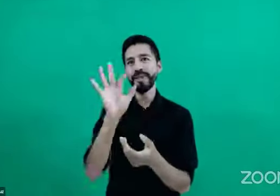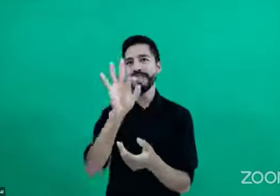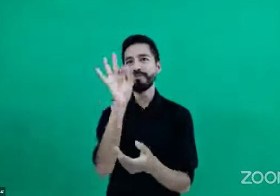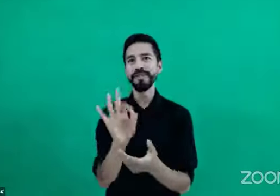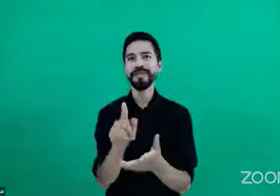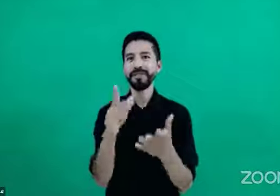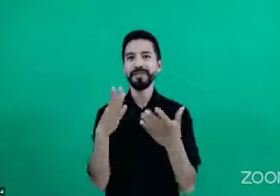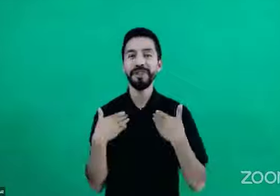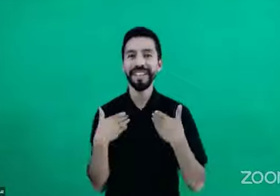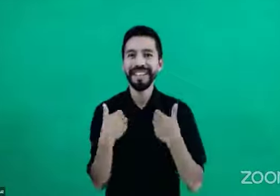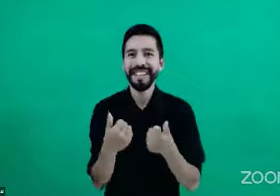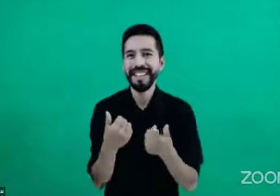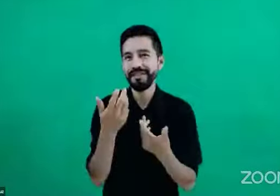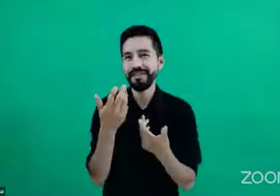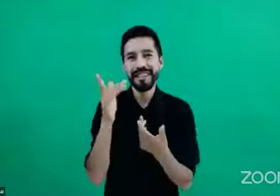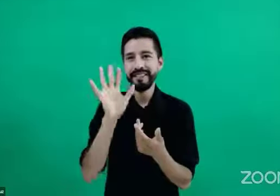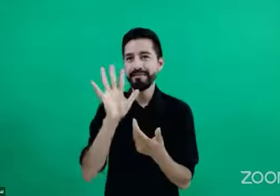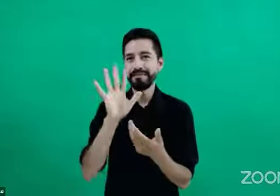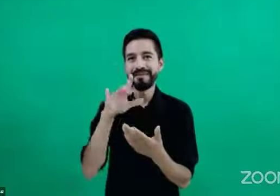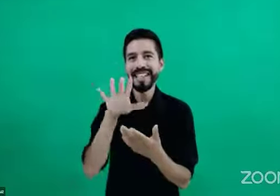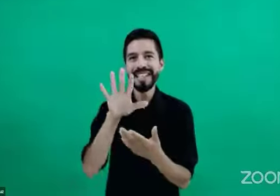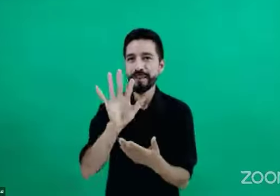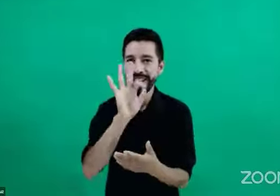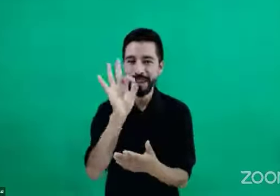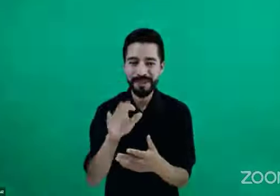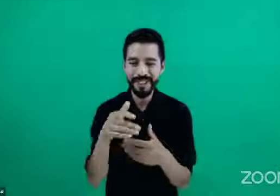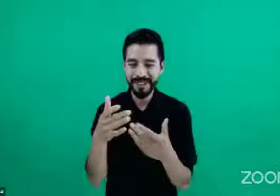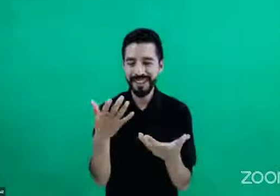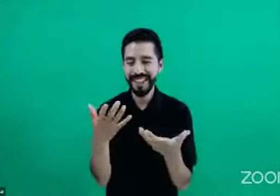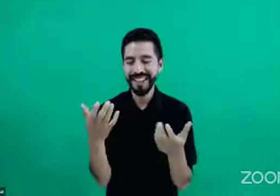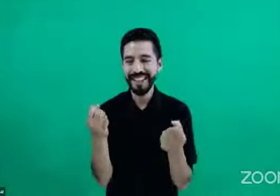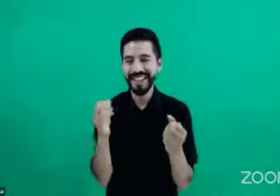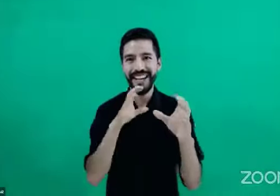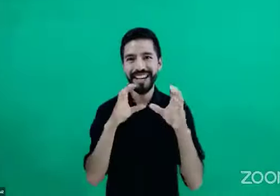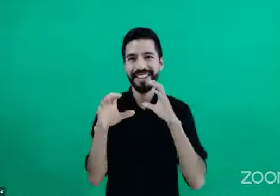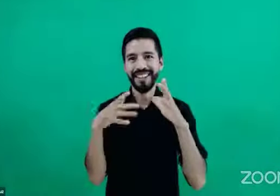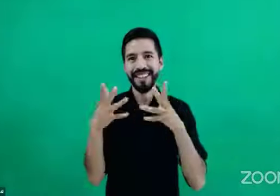el 50% o entienden ni el 50%